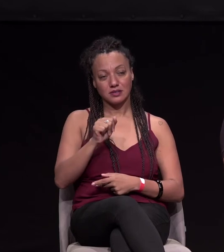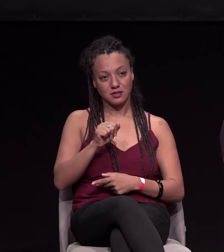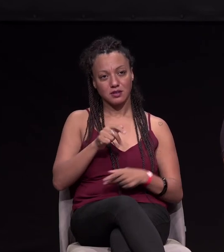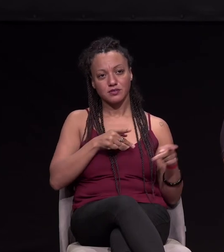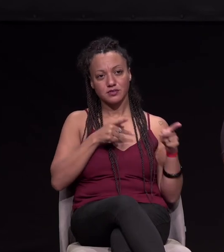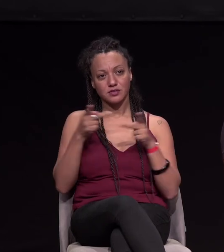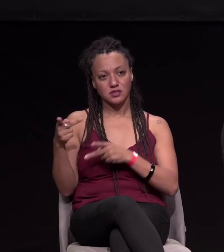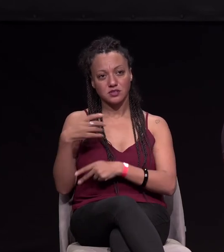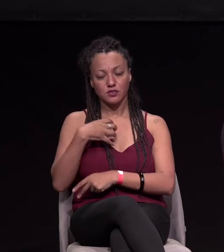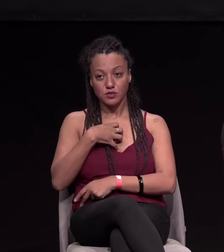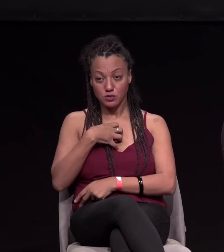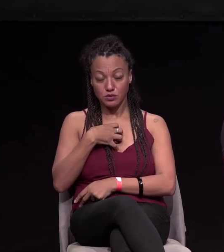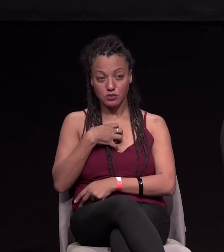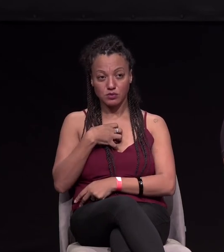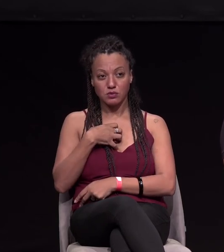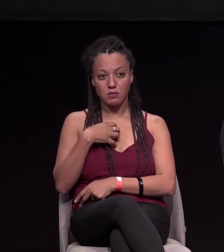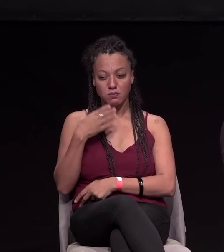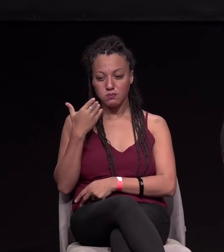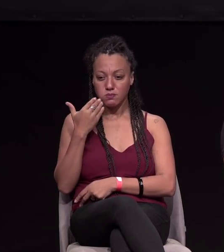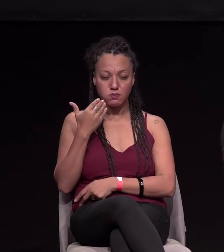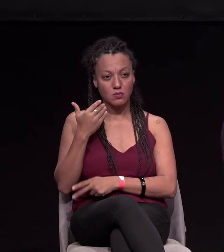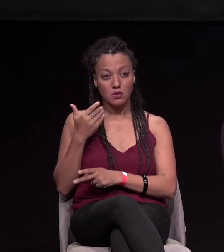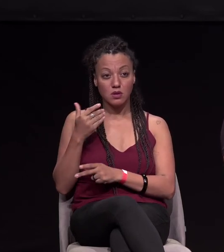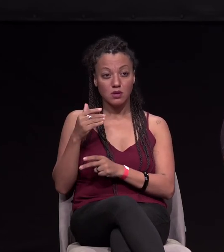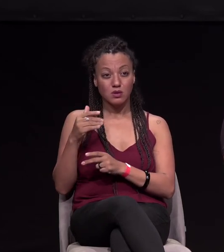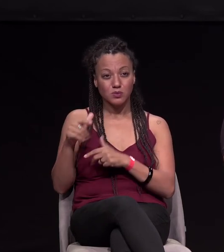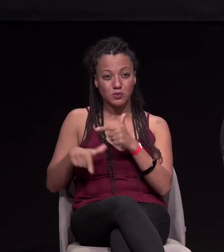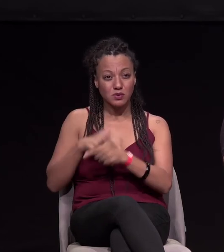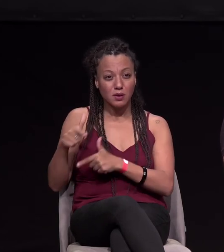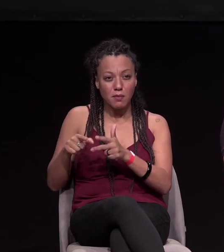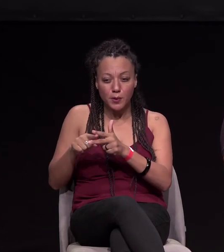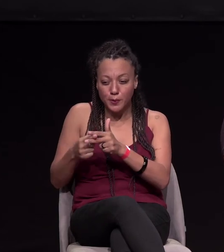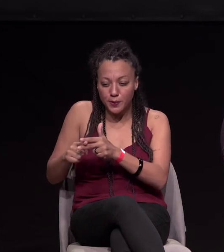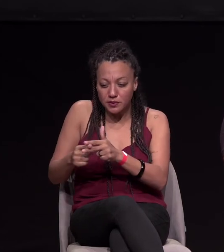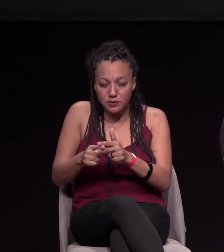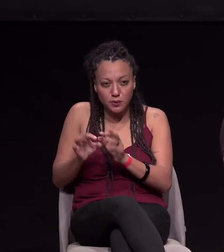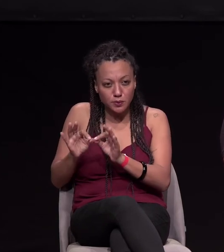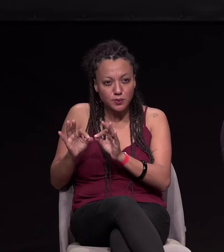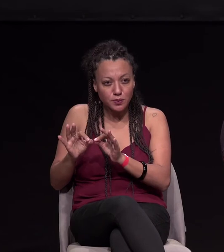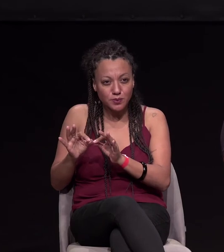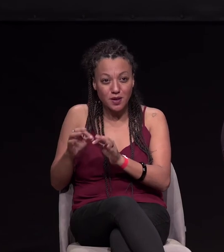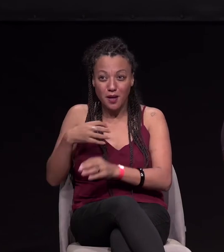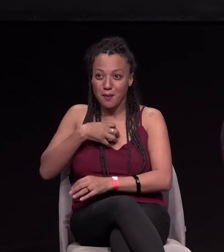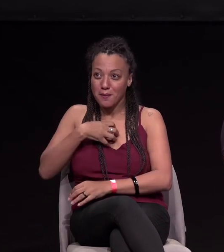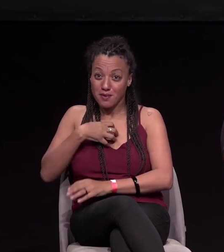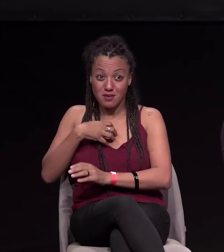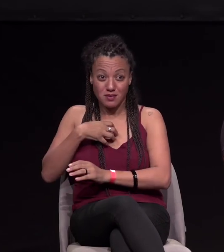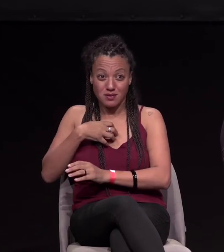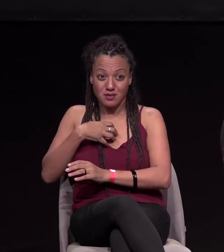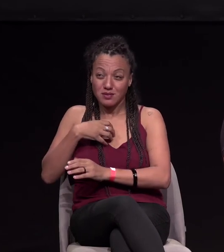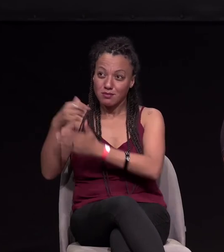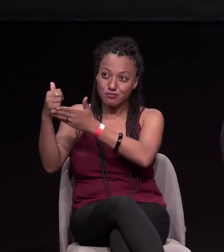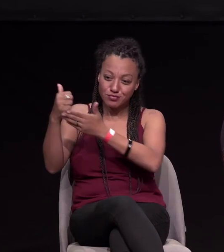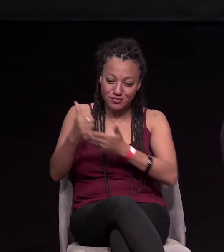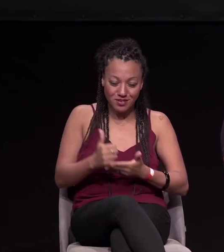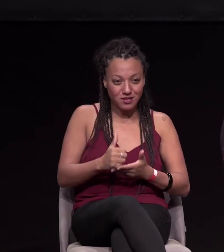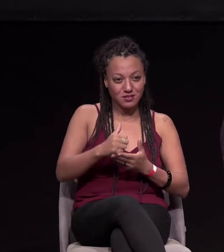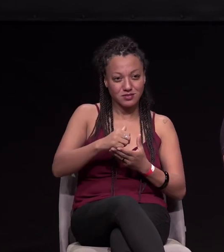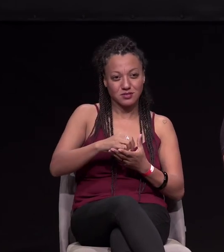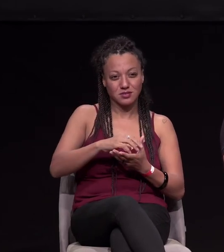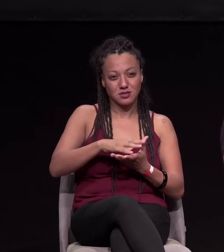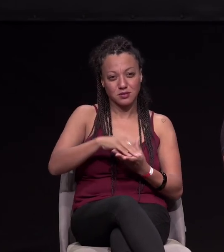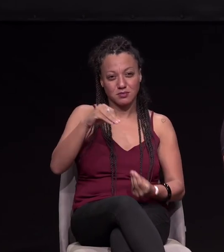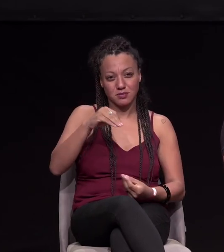trabalho significativo de restauro né traz a bahia para o grupo era né e aí também e